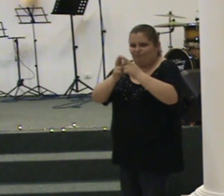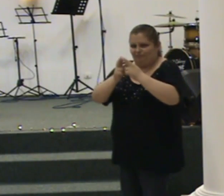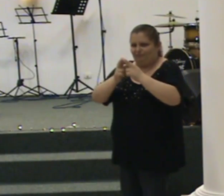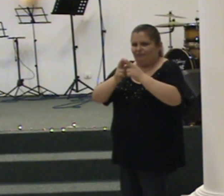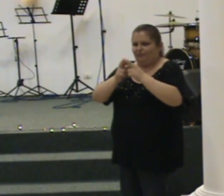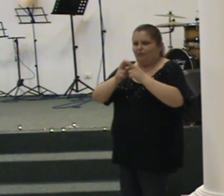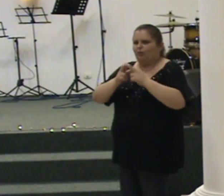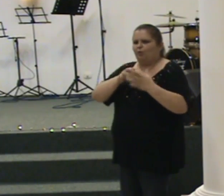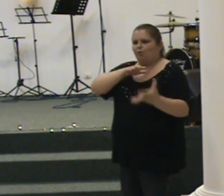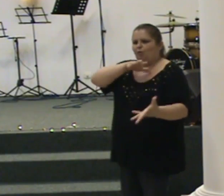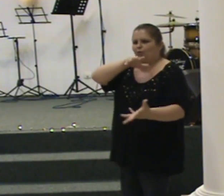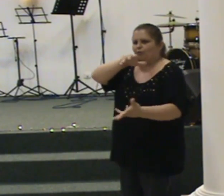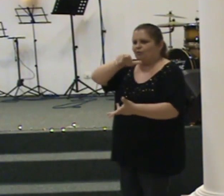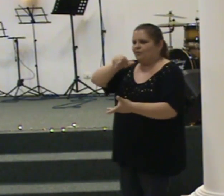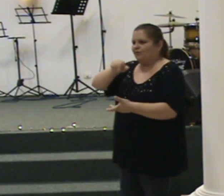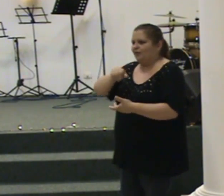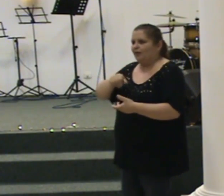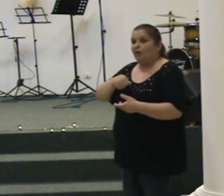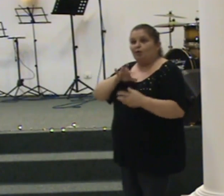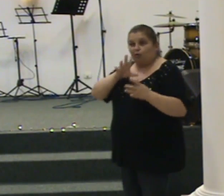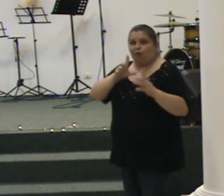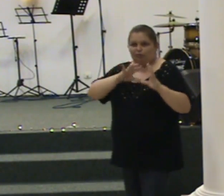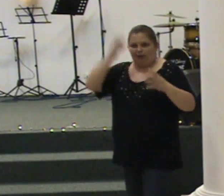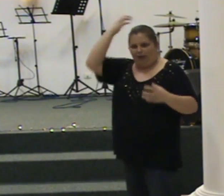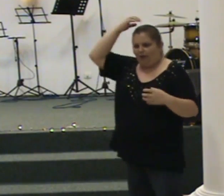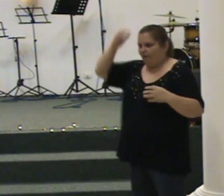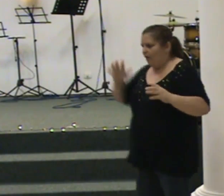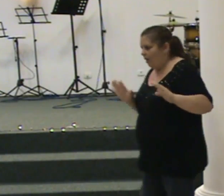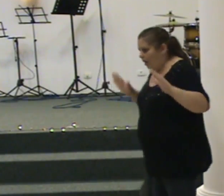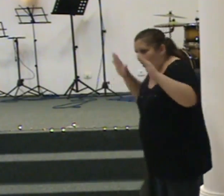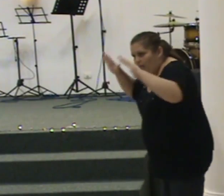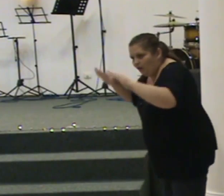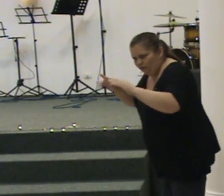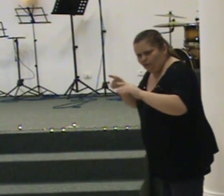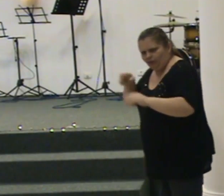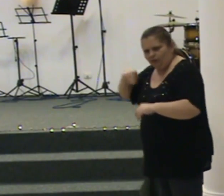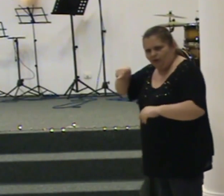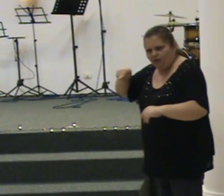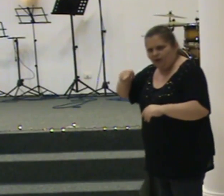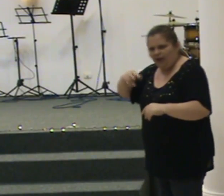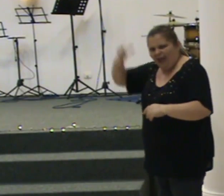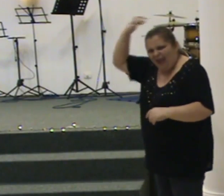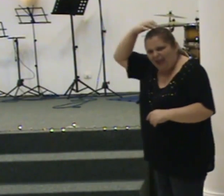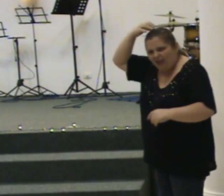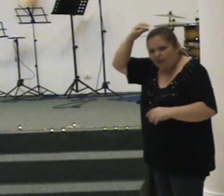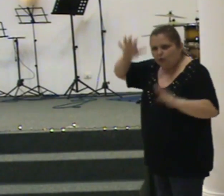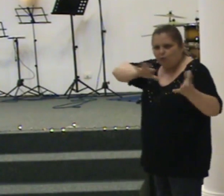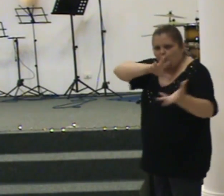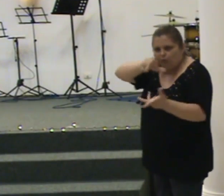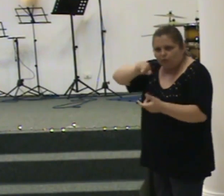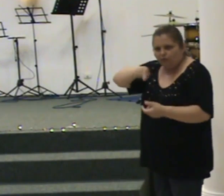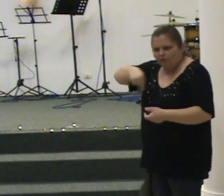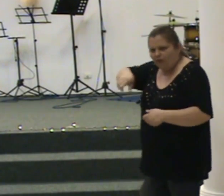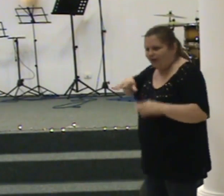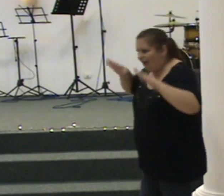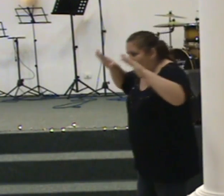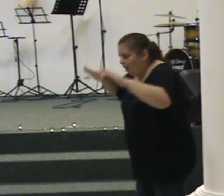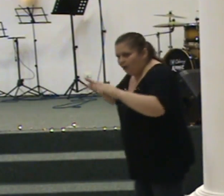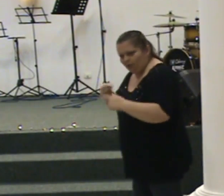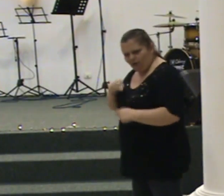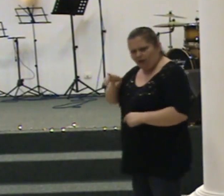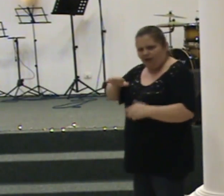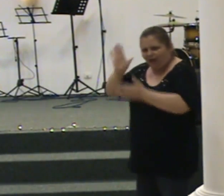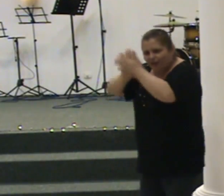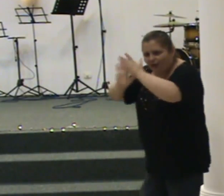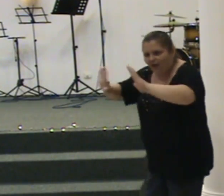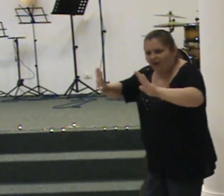né? Todos os reis foram lá se prostrar? Não. Foram ali pastores o receber. Foram ali 3